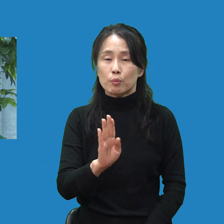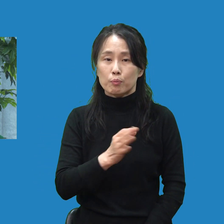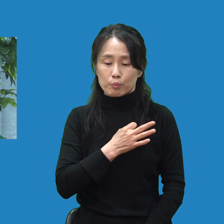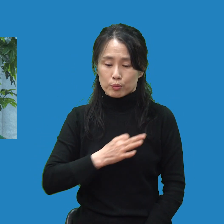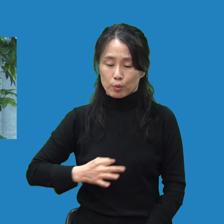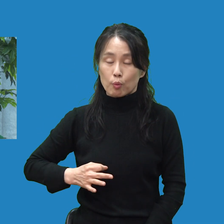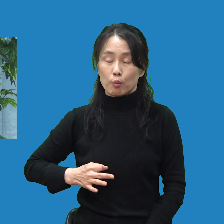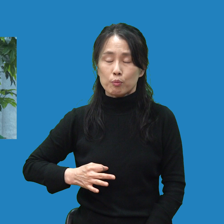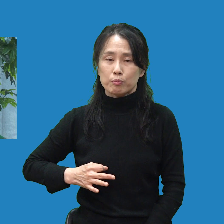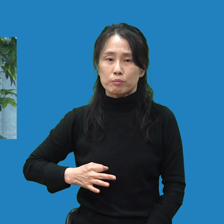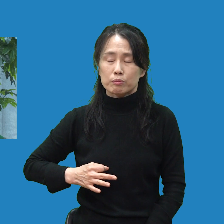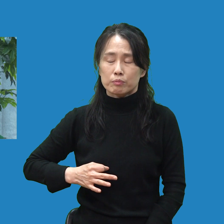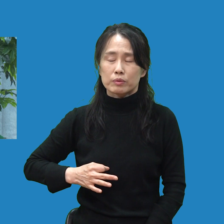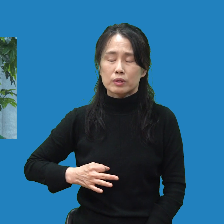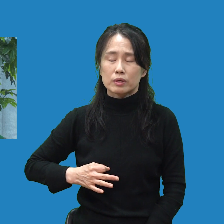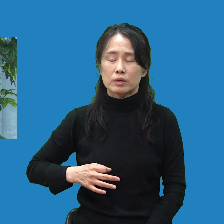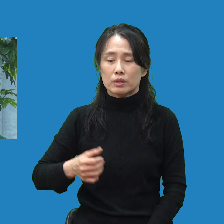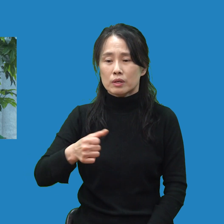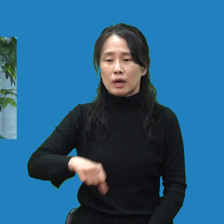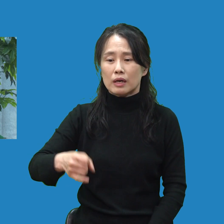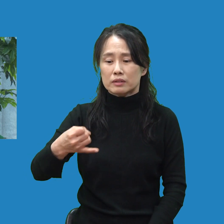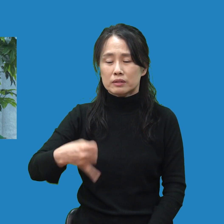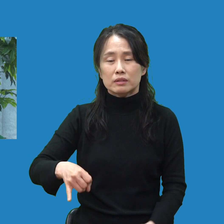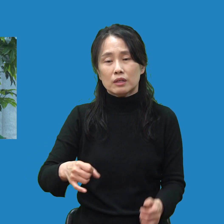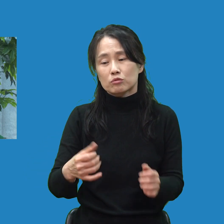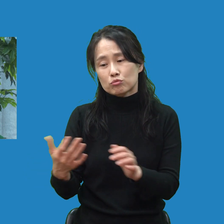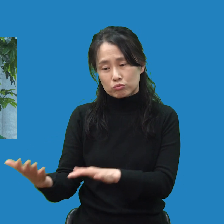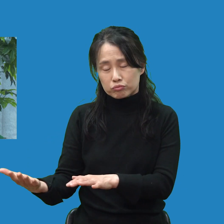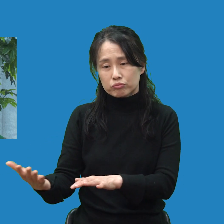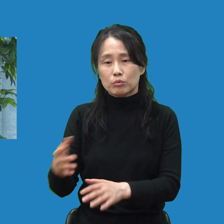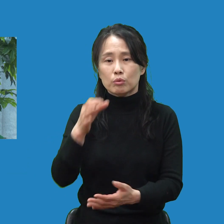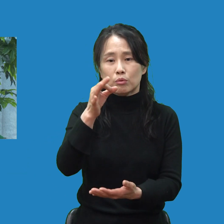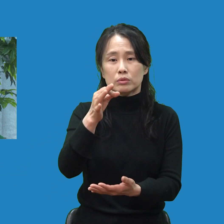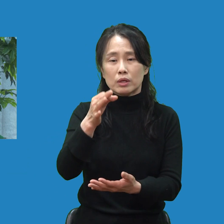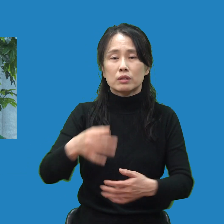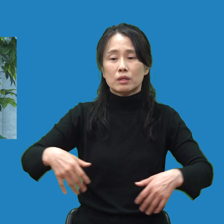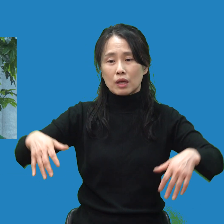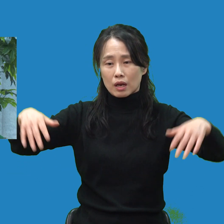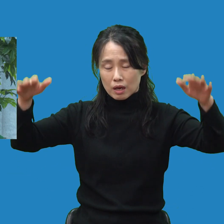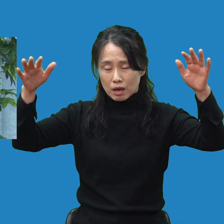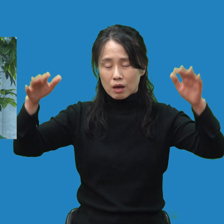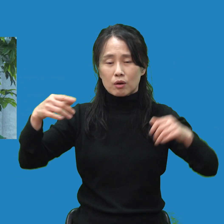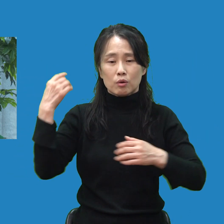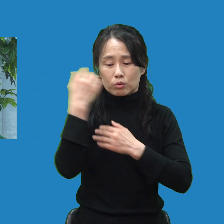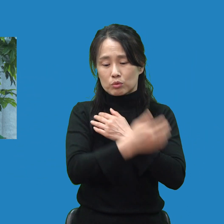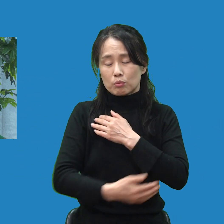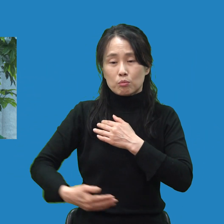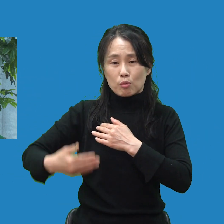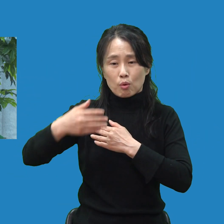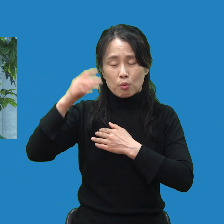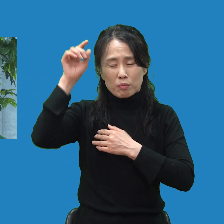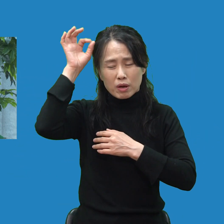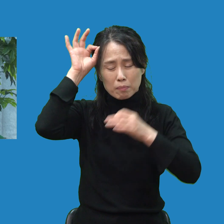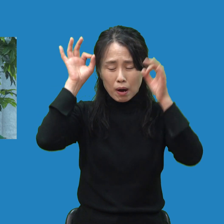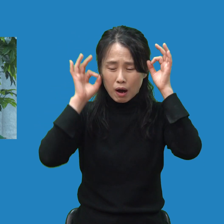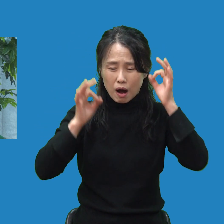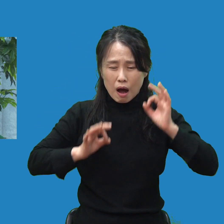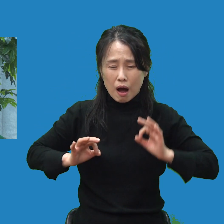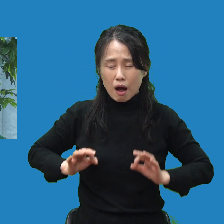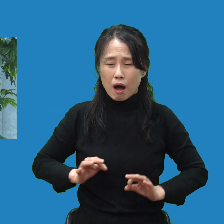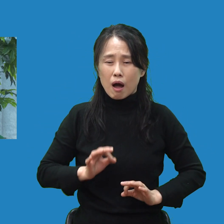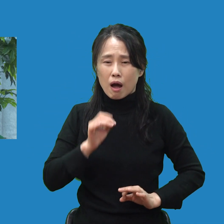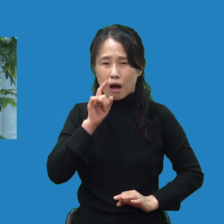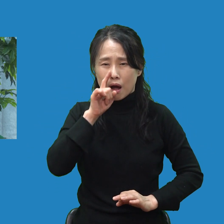하루아침에 아들, 딸 다 잃고 재산 다 잃어버리고 온몸에 머리끝부터 발끝까지